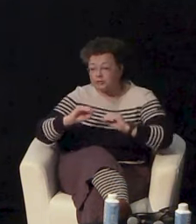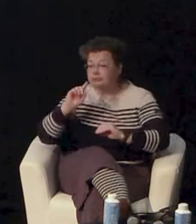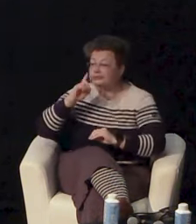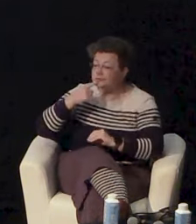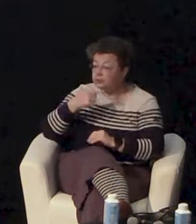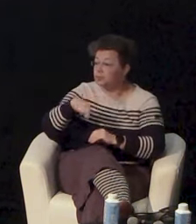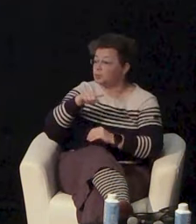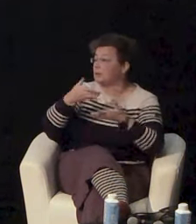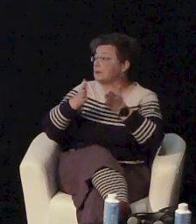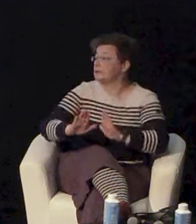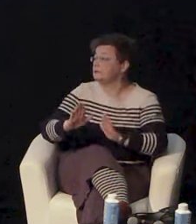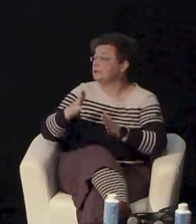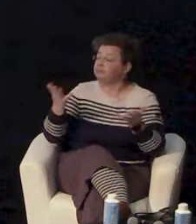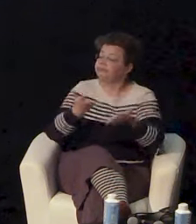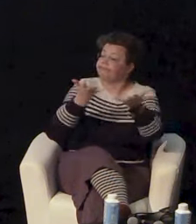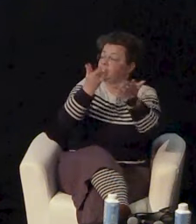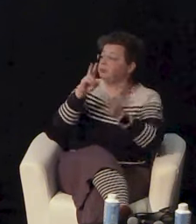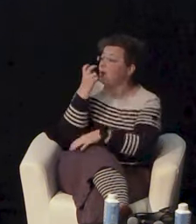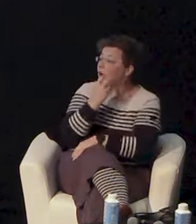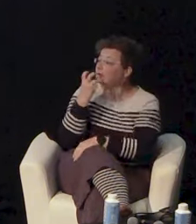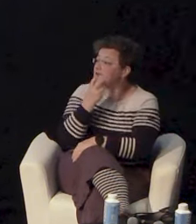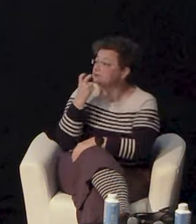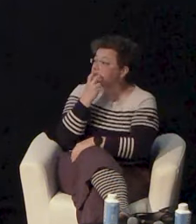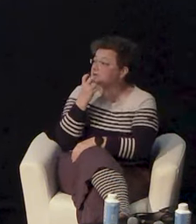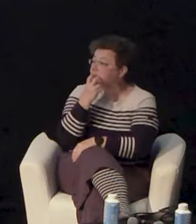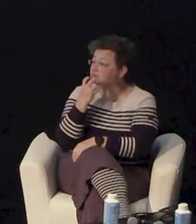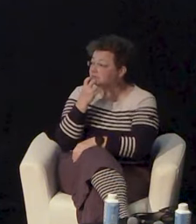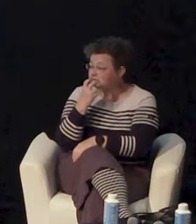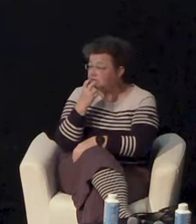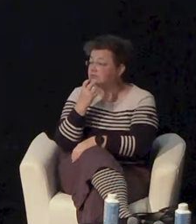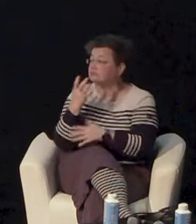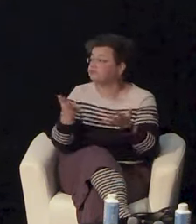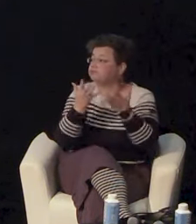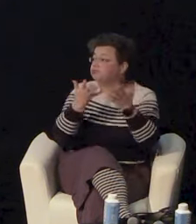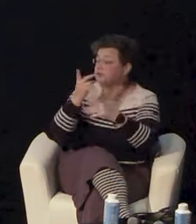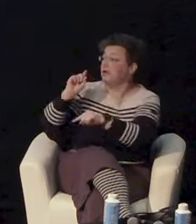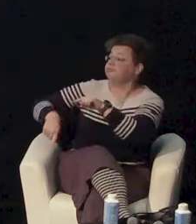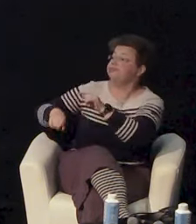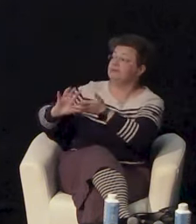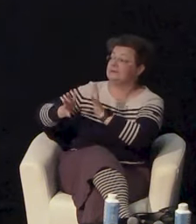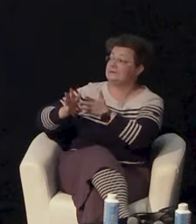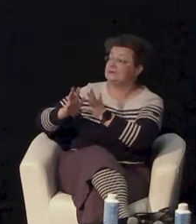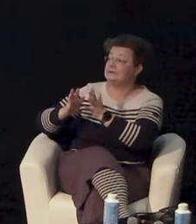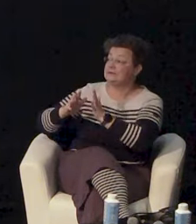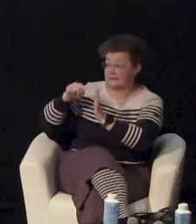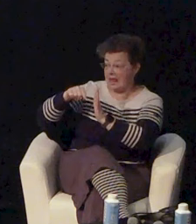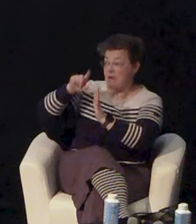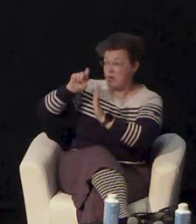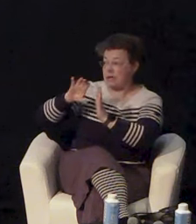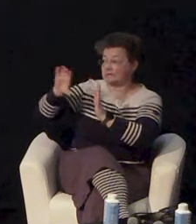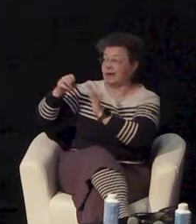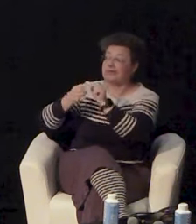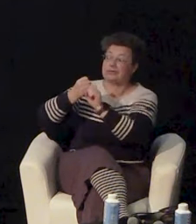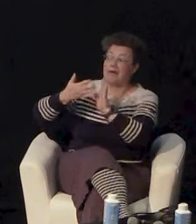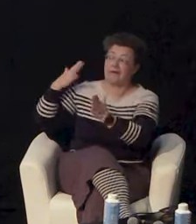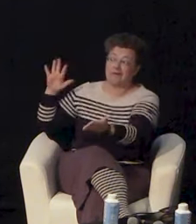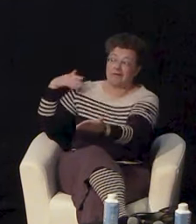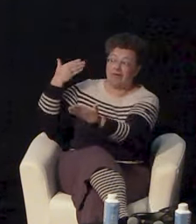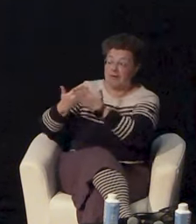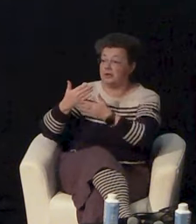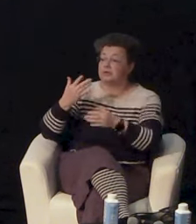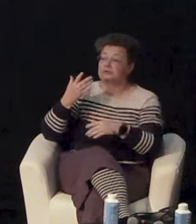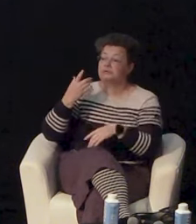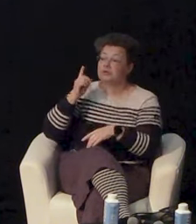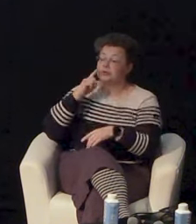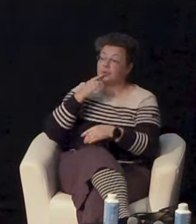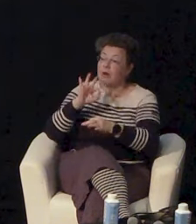Milan, il a été débattu la situation des personnes sourdes et la langue des signes a été interdite. Et donc, on